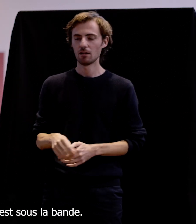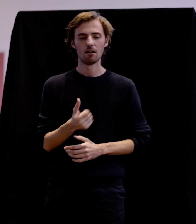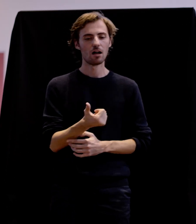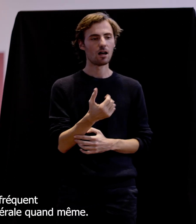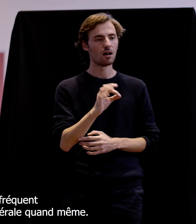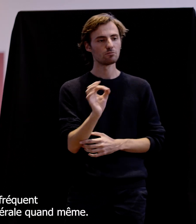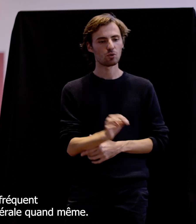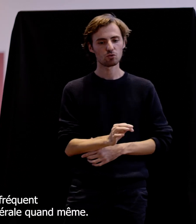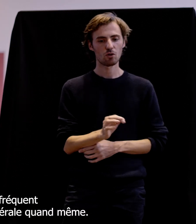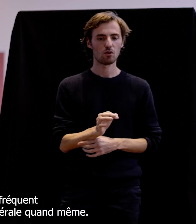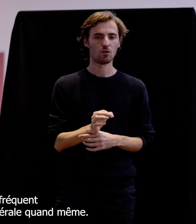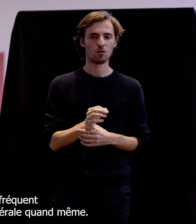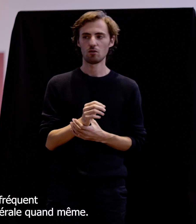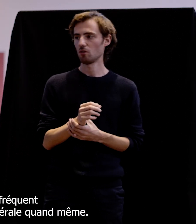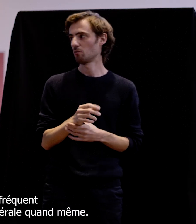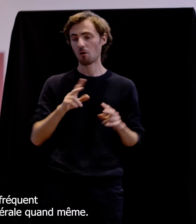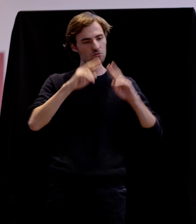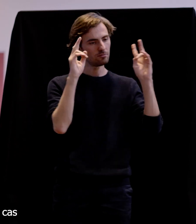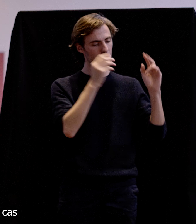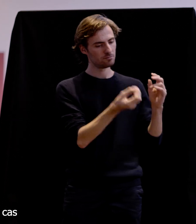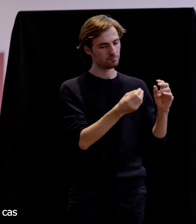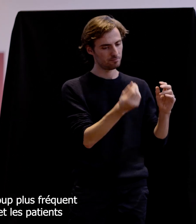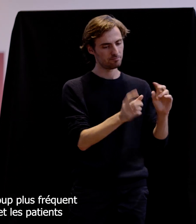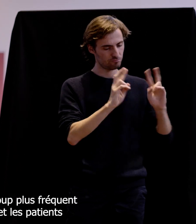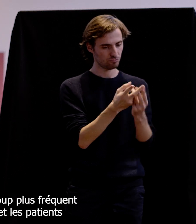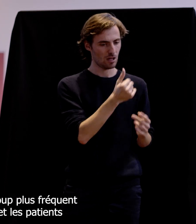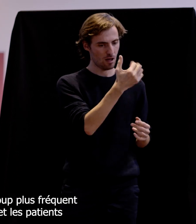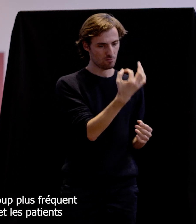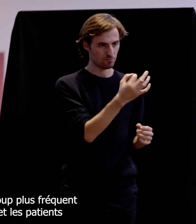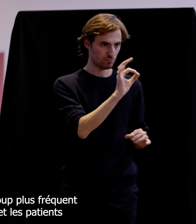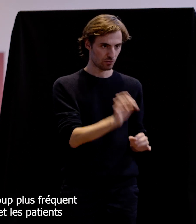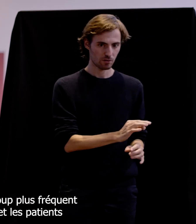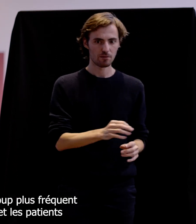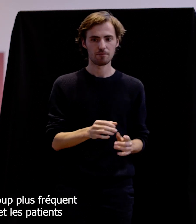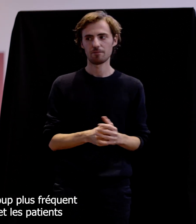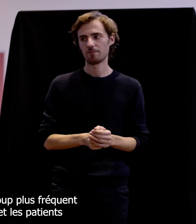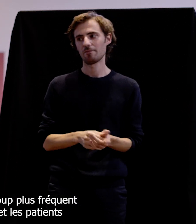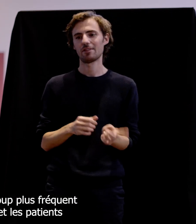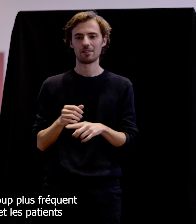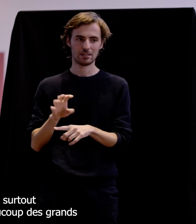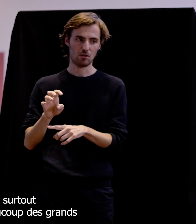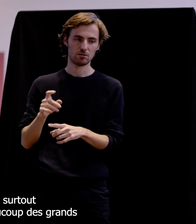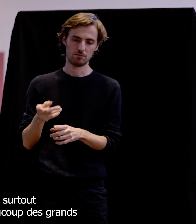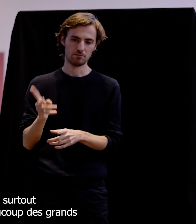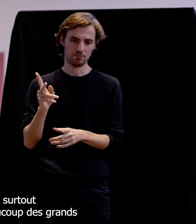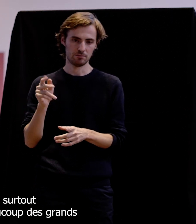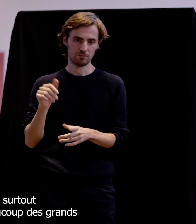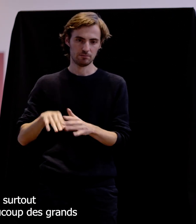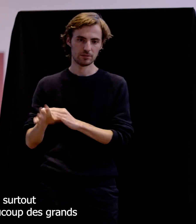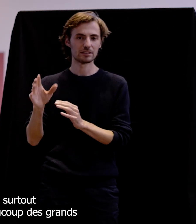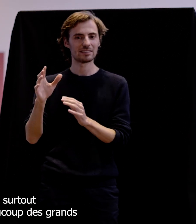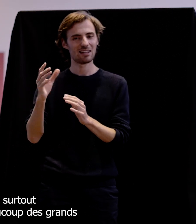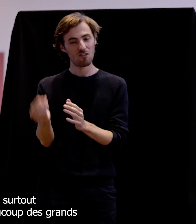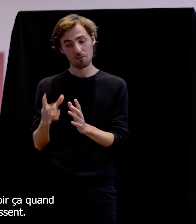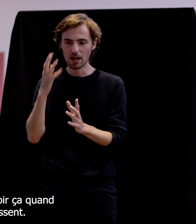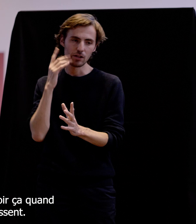la bande. C'est assez fréquent dans la population générale quand même. Enfin, en tout cas, que ce serait beaucoup plus fréquent chez les enfants et les patients et les ados surtout, parce